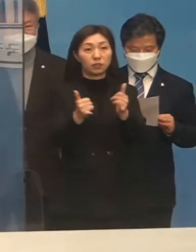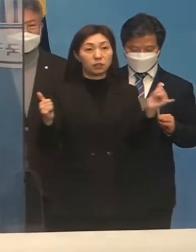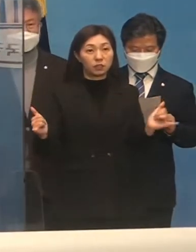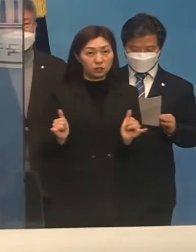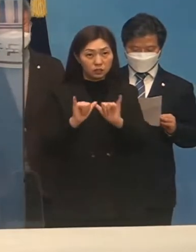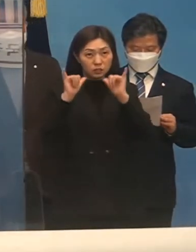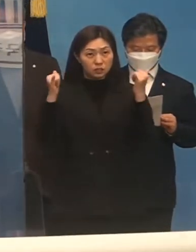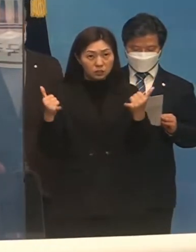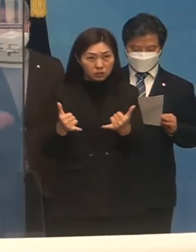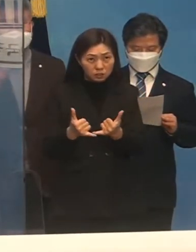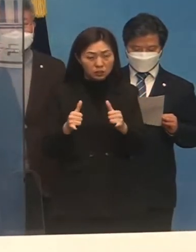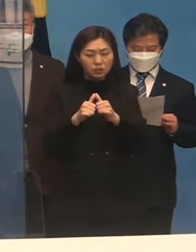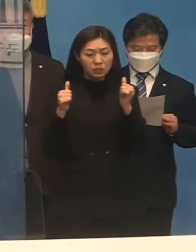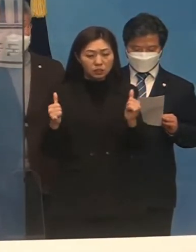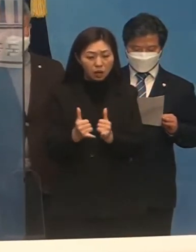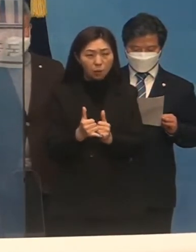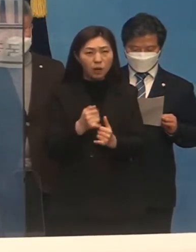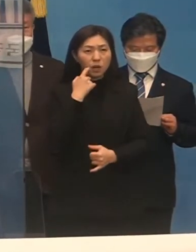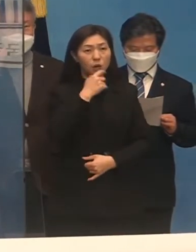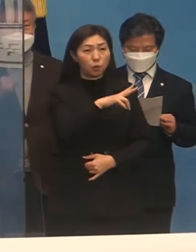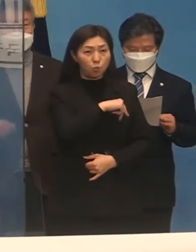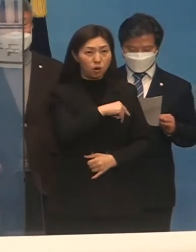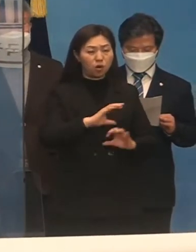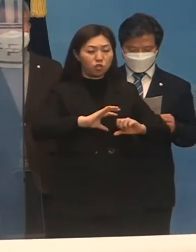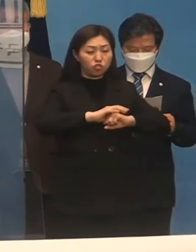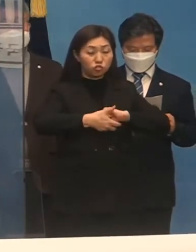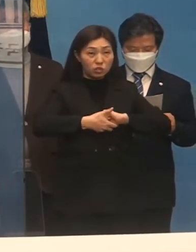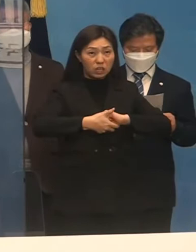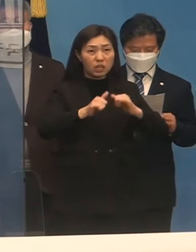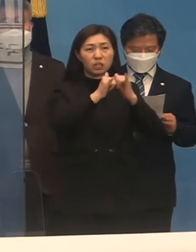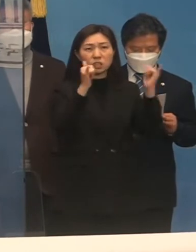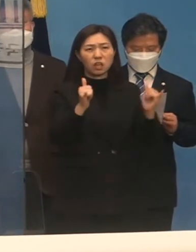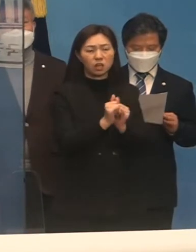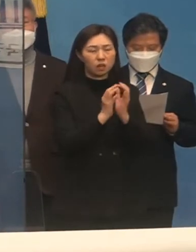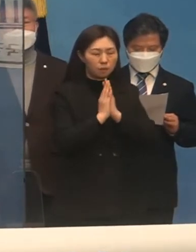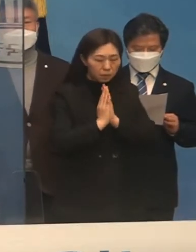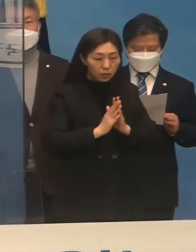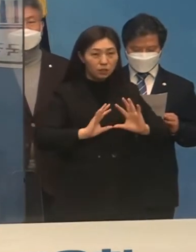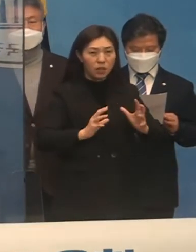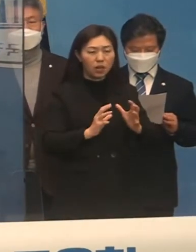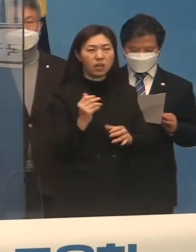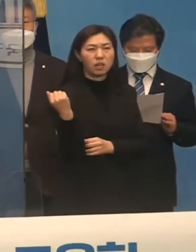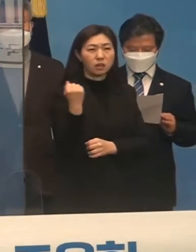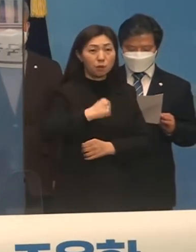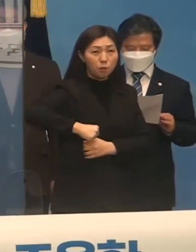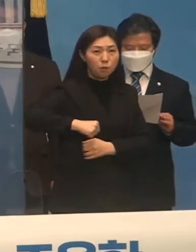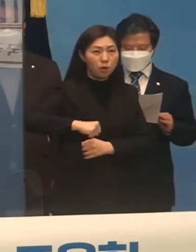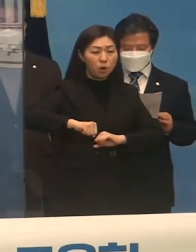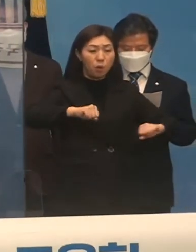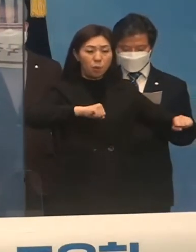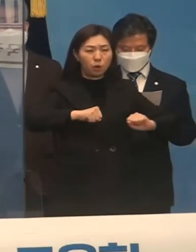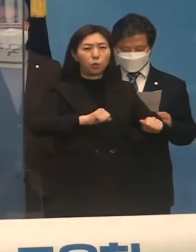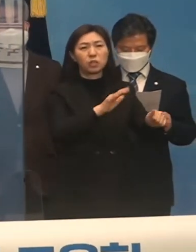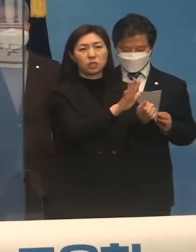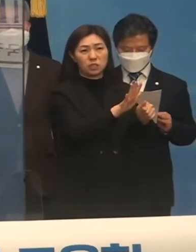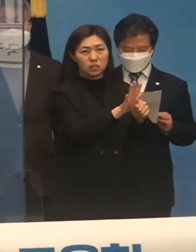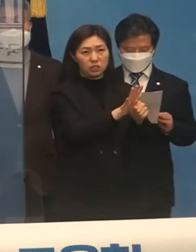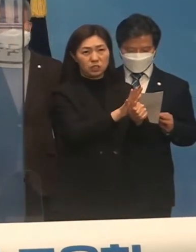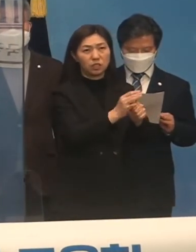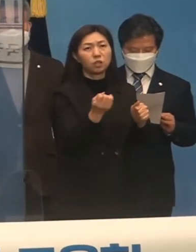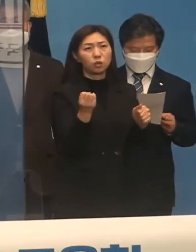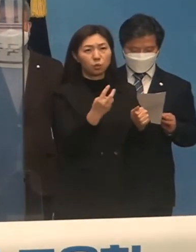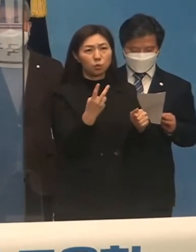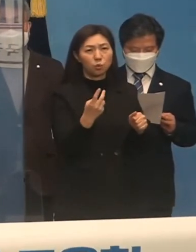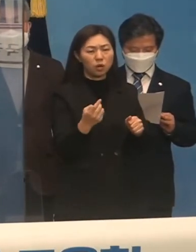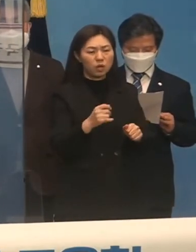시민사회와 의회 의원들을 비롯한 국제사회는 한 목소리로 미얀마 시민들의 저항에 연대하고 인도적 지원을